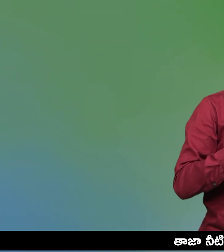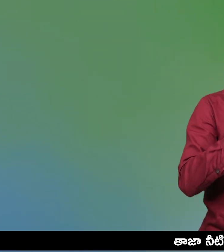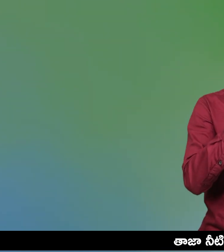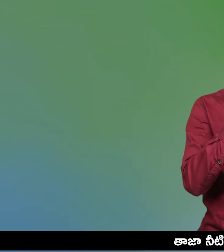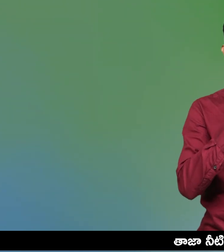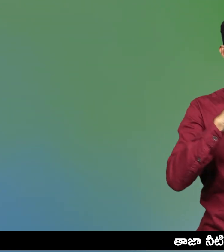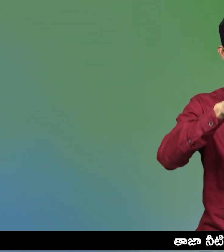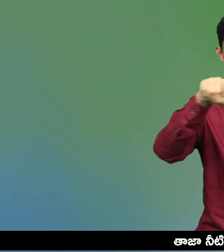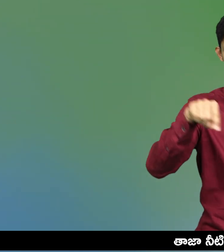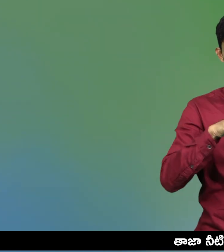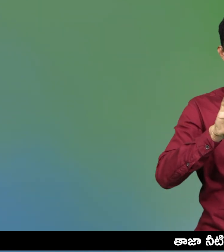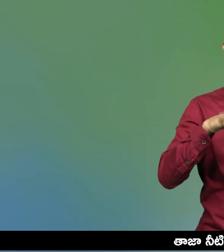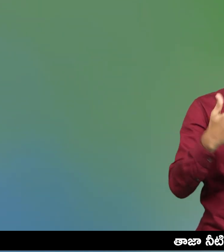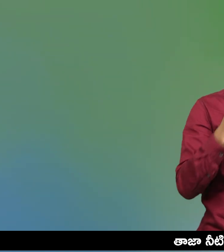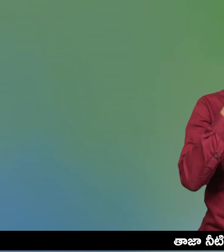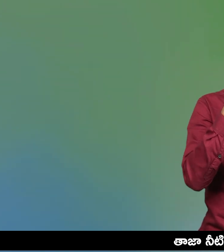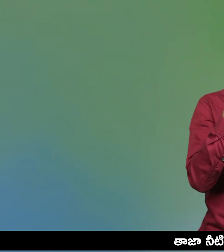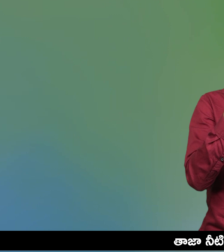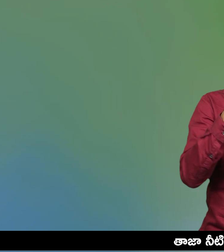తాజా నీటి సరస్సులు లేదా సాల్ట్ లేక్.